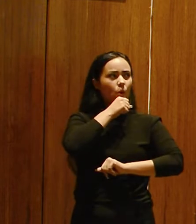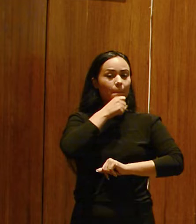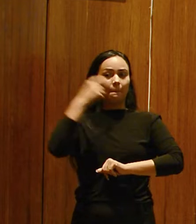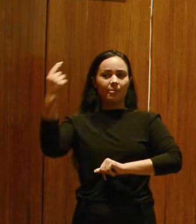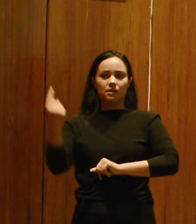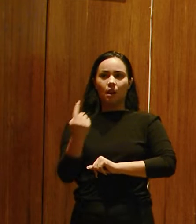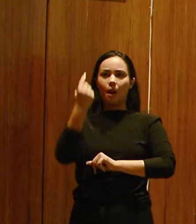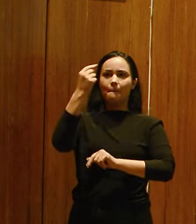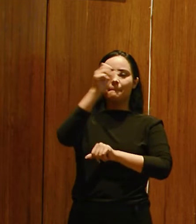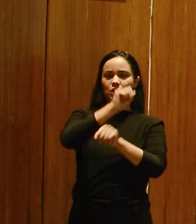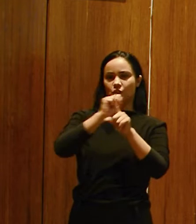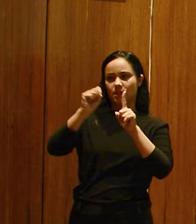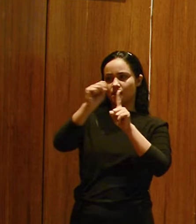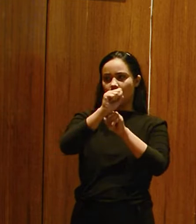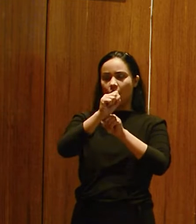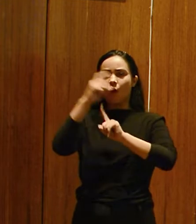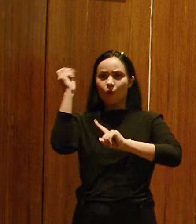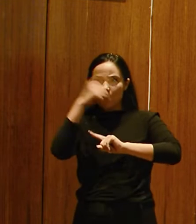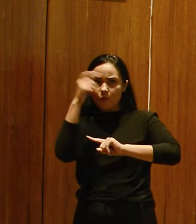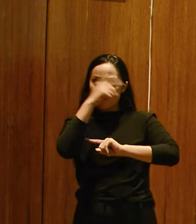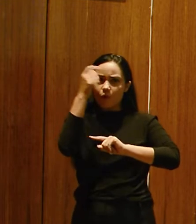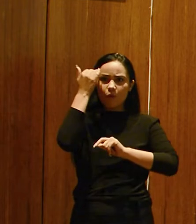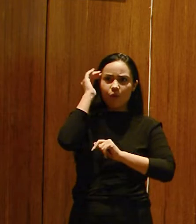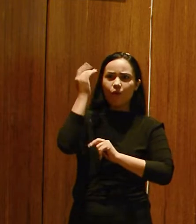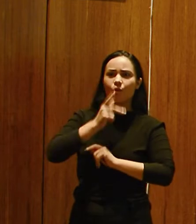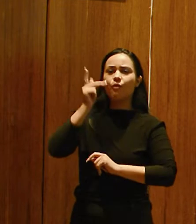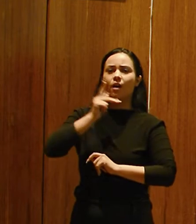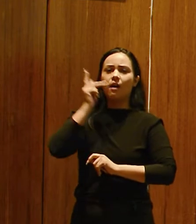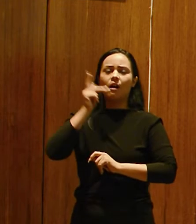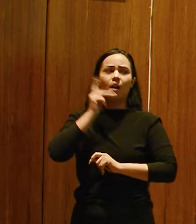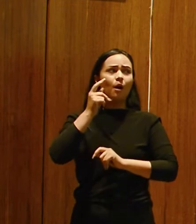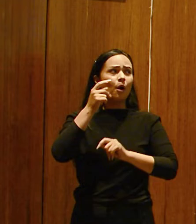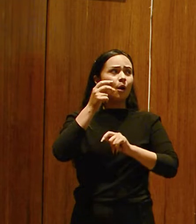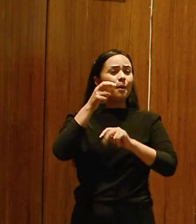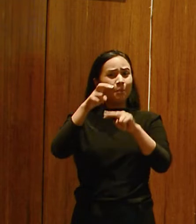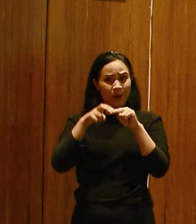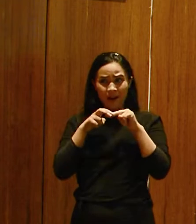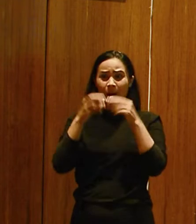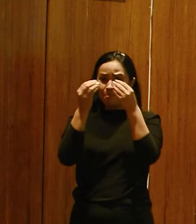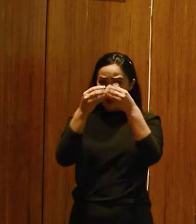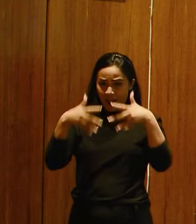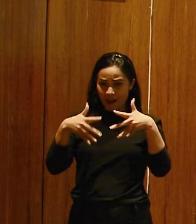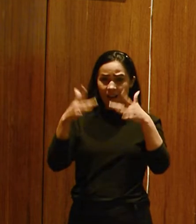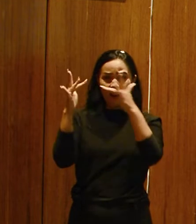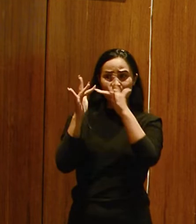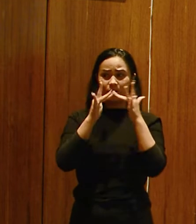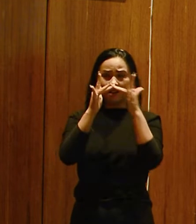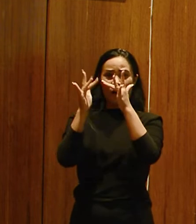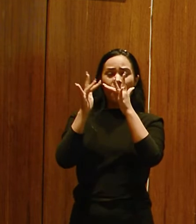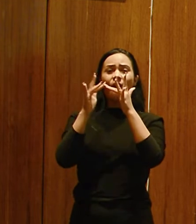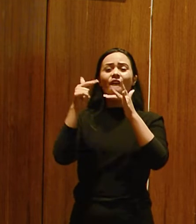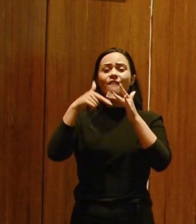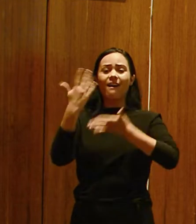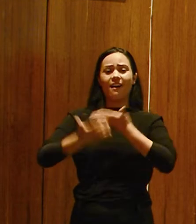isolamento social, devido à dificuldade de compreensão de fala, por causa desse prejuízo relacional, eles